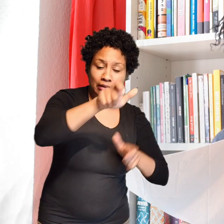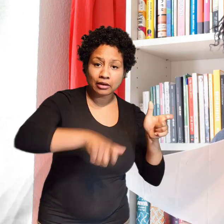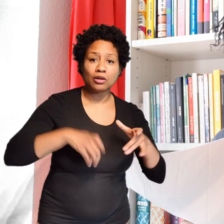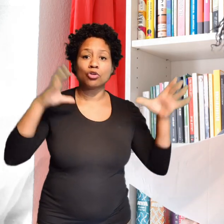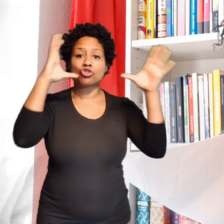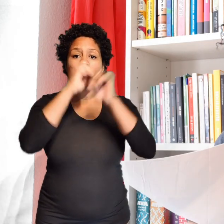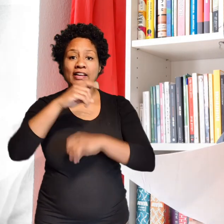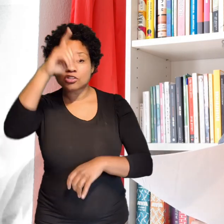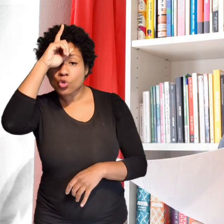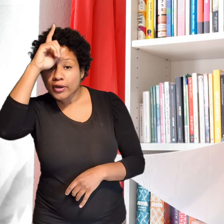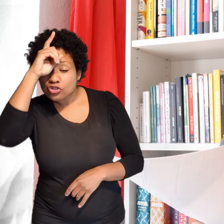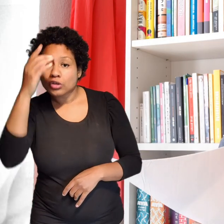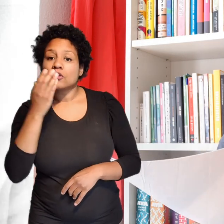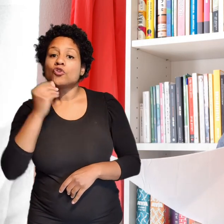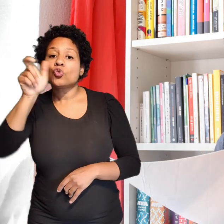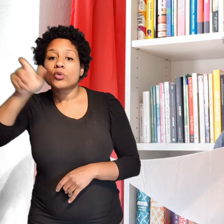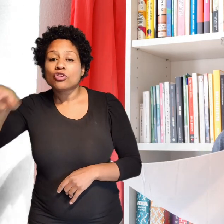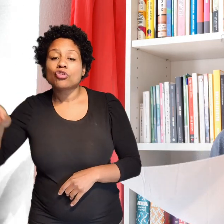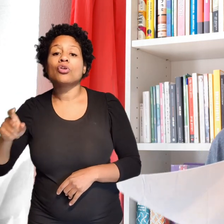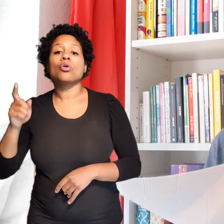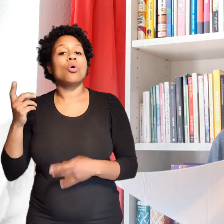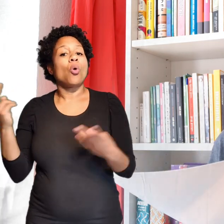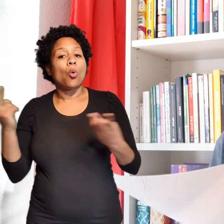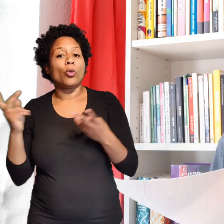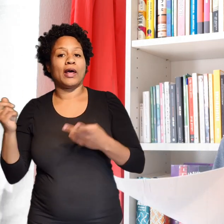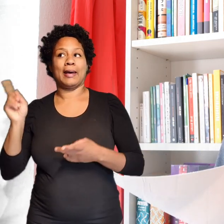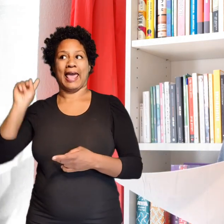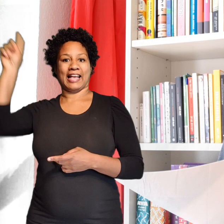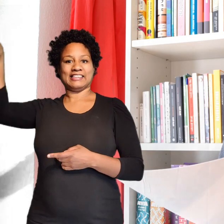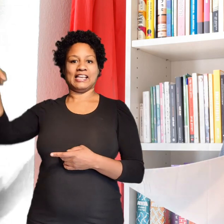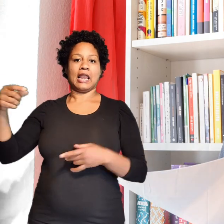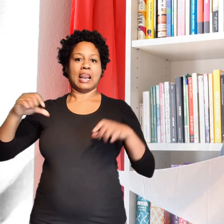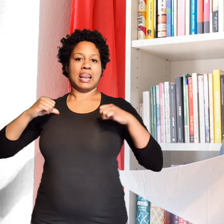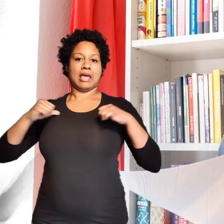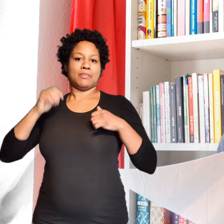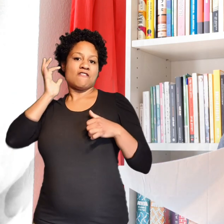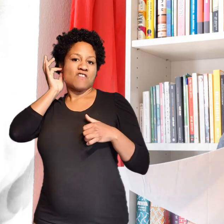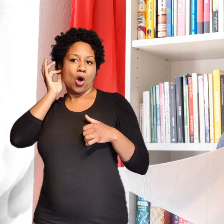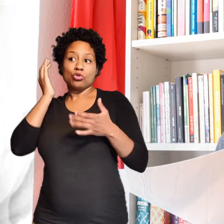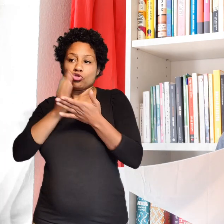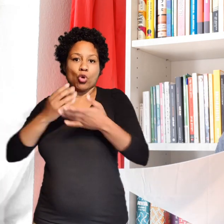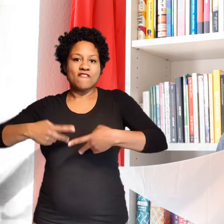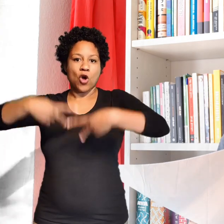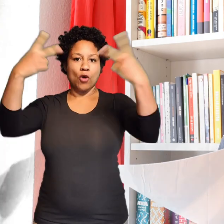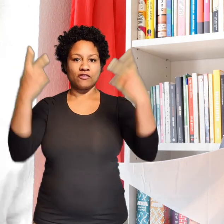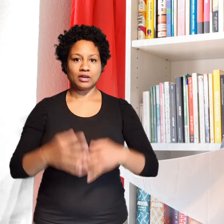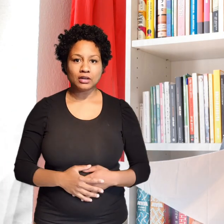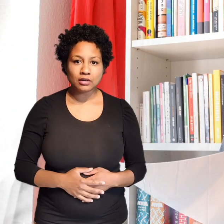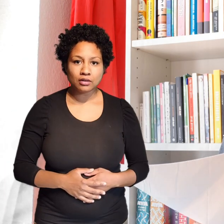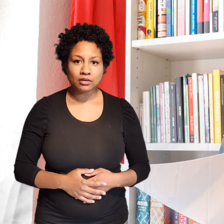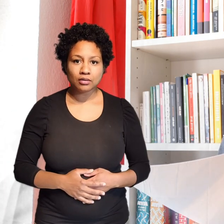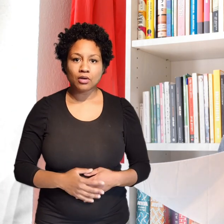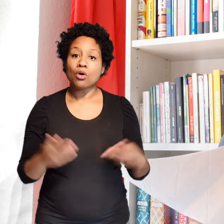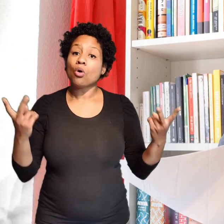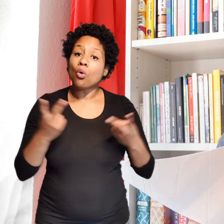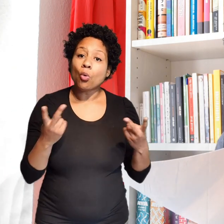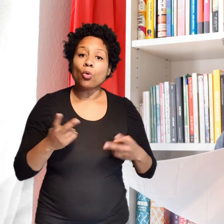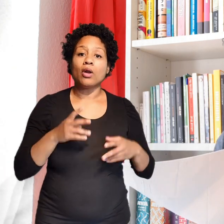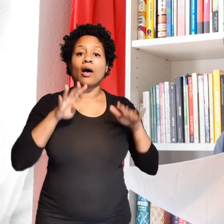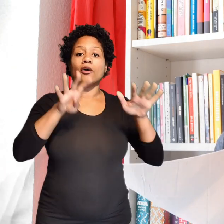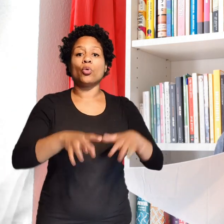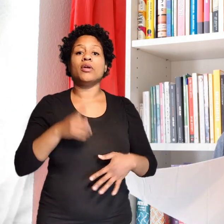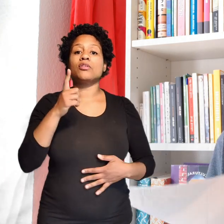jüdischen und im Exil lebenden Frauen veröffentlicht. Und der 1993